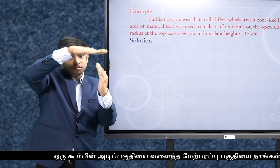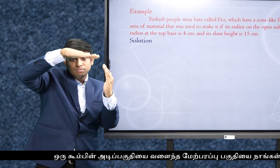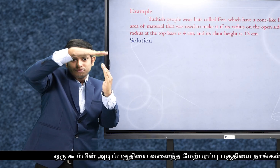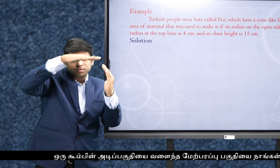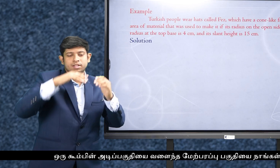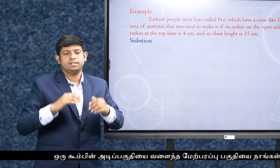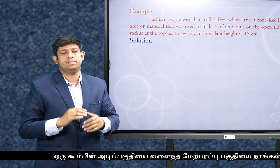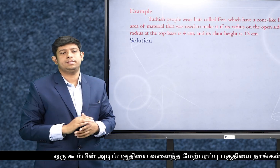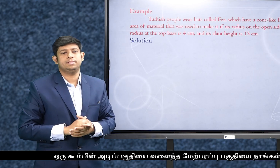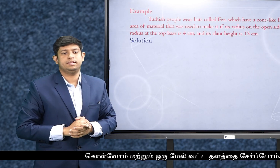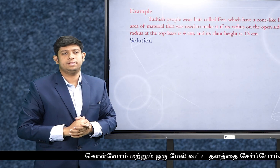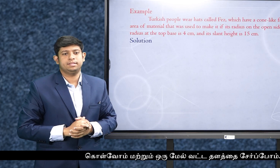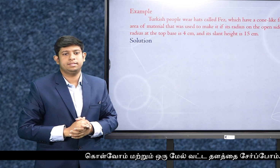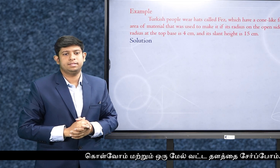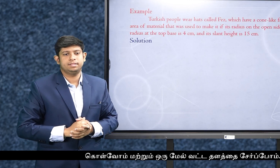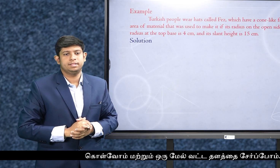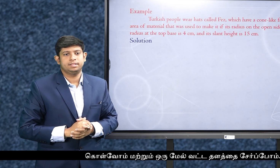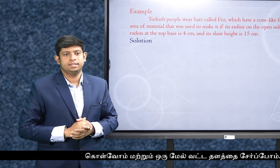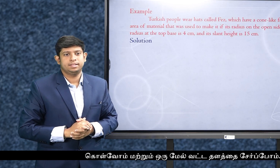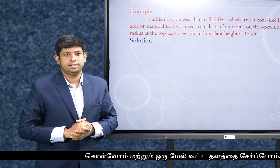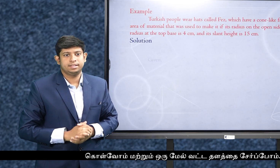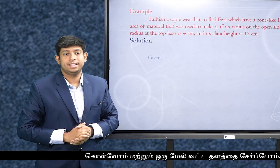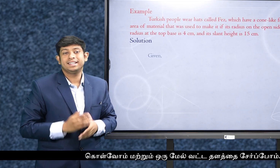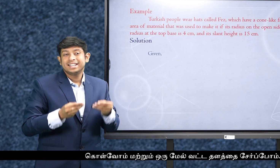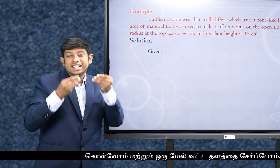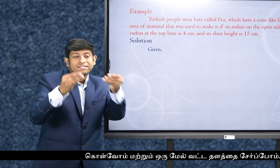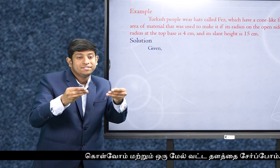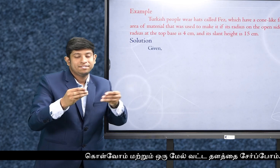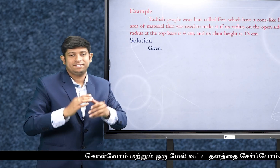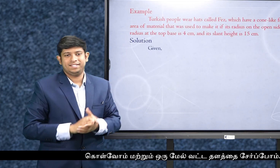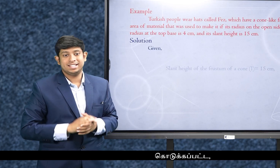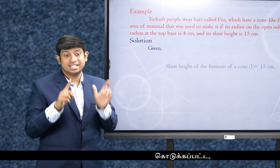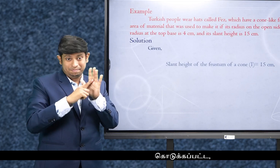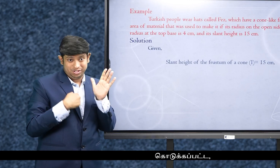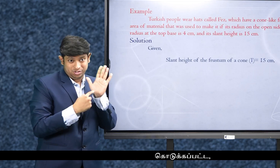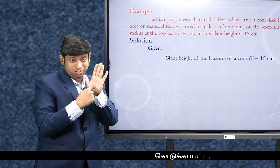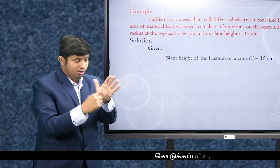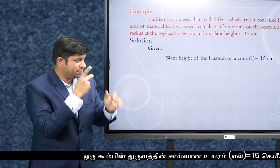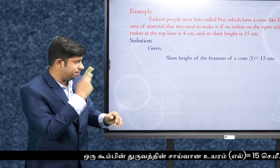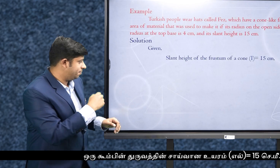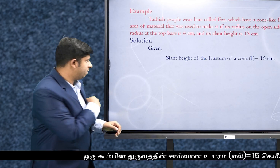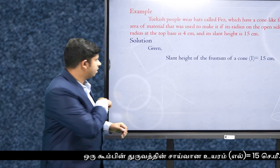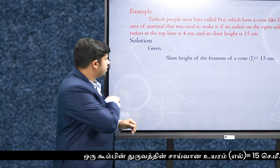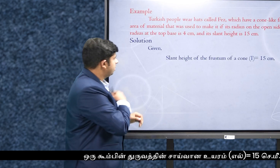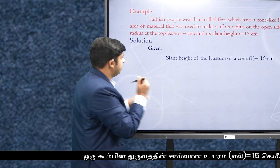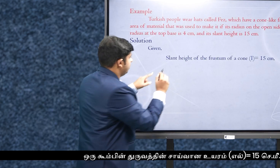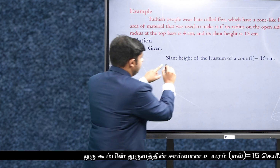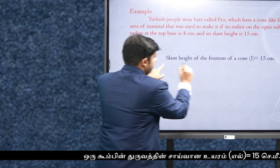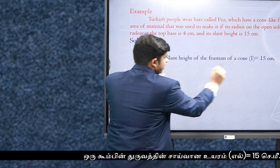பகுதியை நாம் கருத்தில் கொள்வோம் மற்றும் ஒரு மேல்வட்ட தளத்தை சேர்ப்போம். கொடுக்கப்பட்ட ஒரு கூம்பின் துருவத்தின்